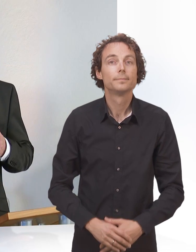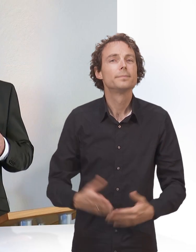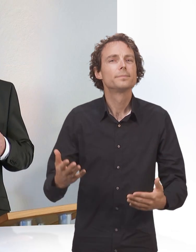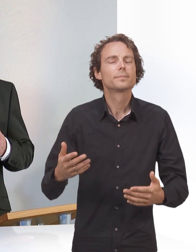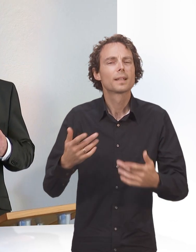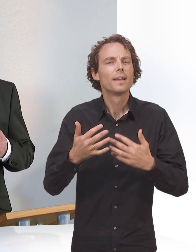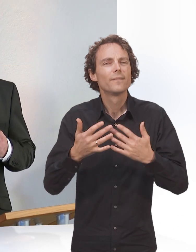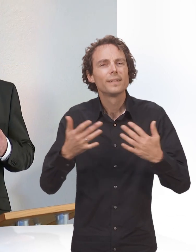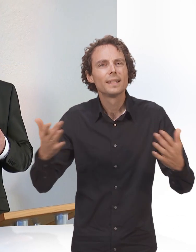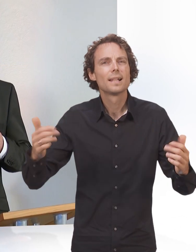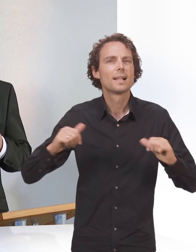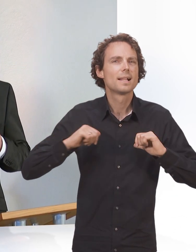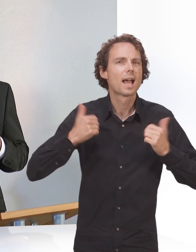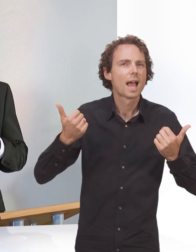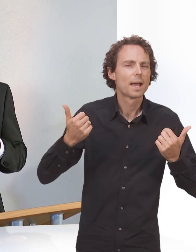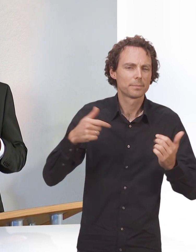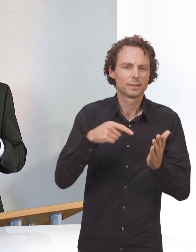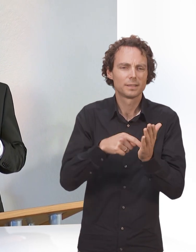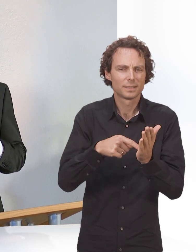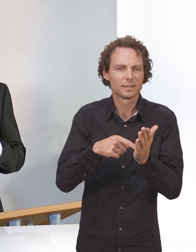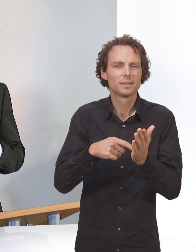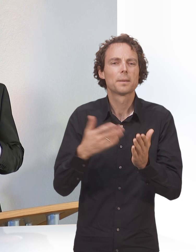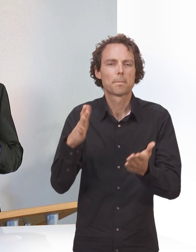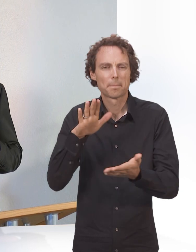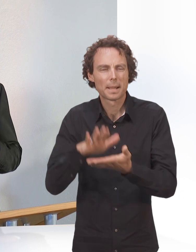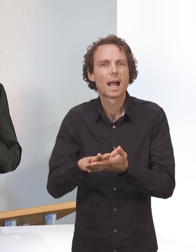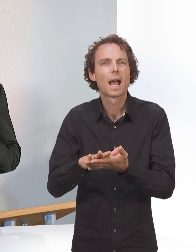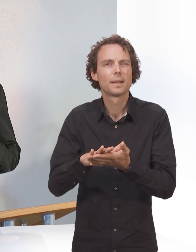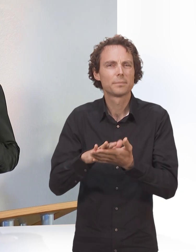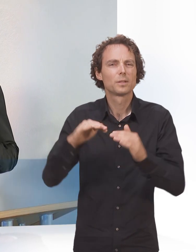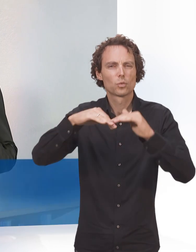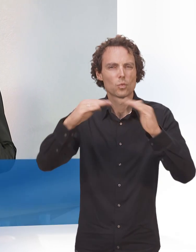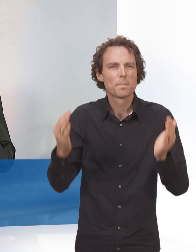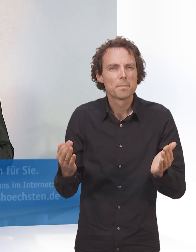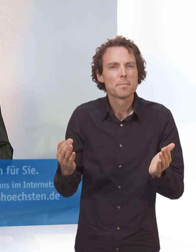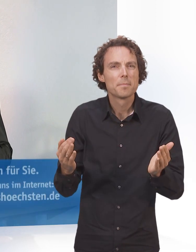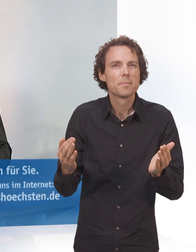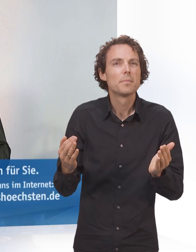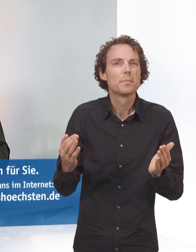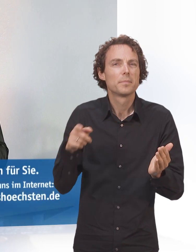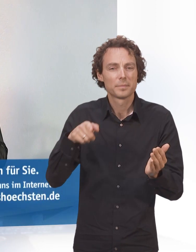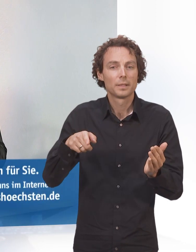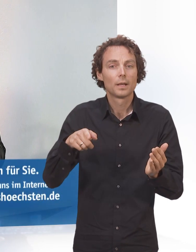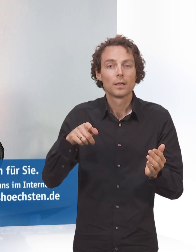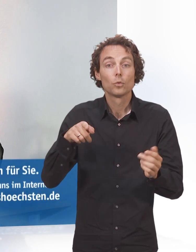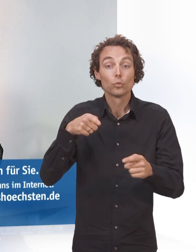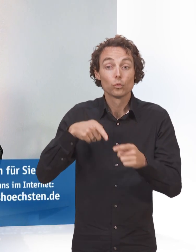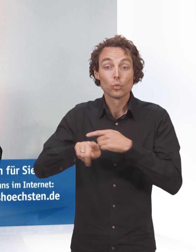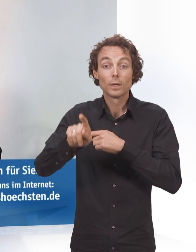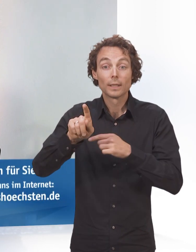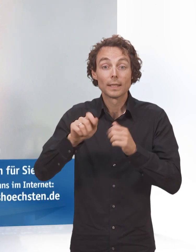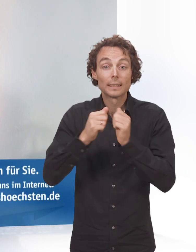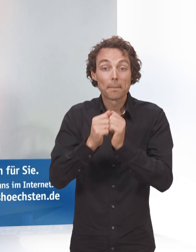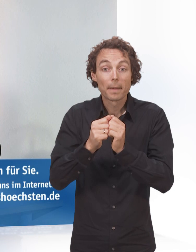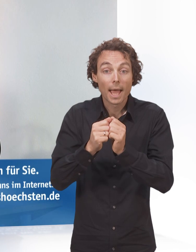vieles im Leben ist und bleibt vielleicht krumm. Geht auch durch das Gebet nicht